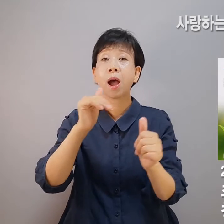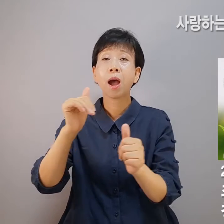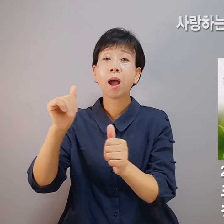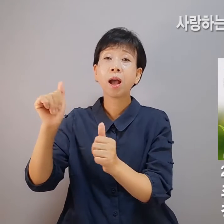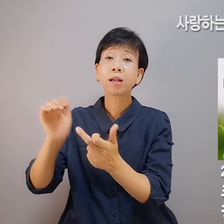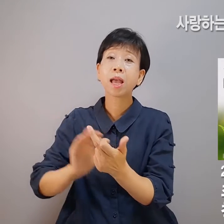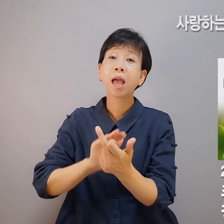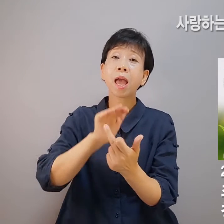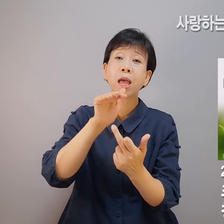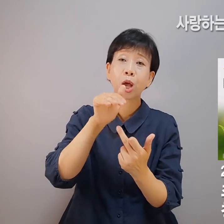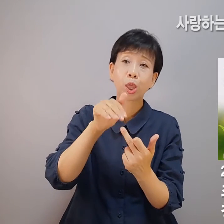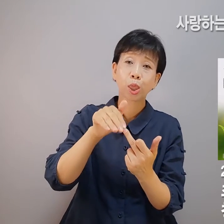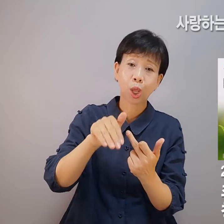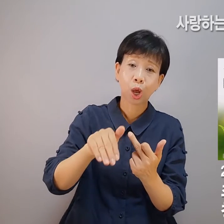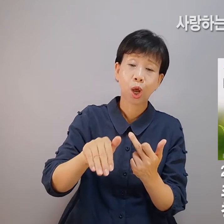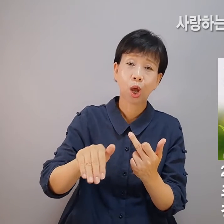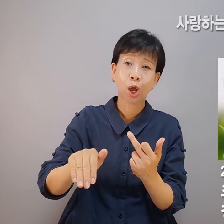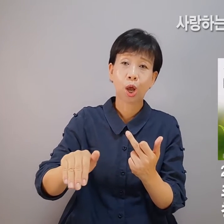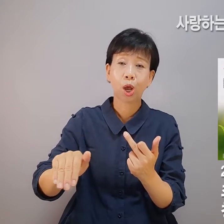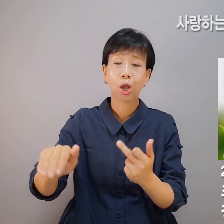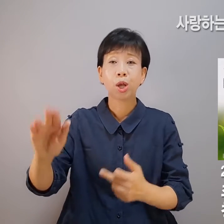이 소명의